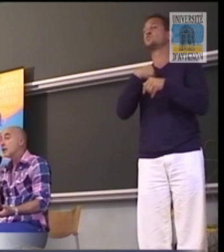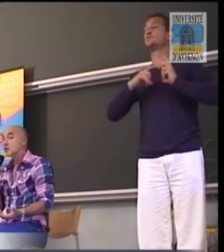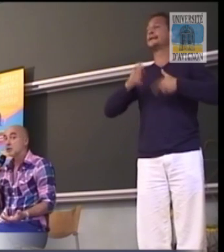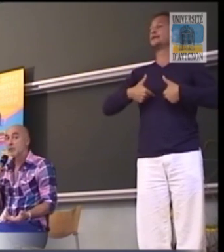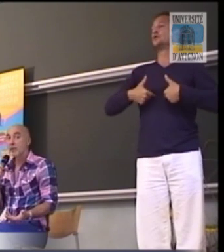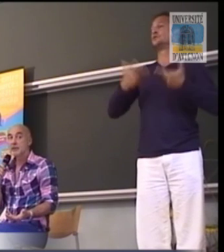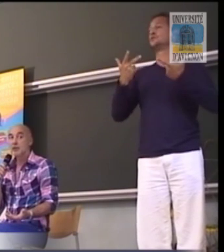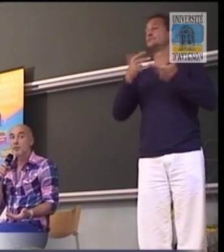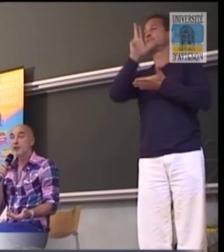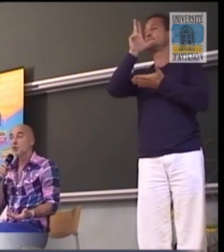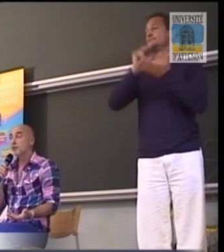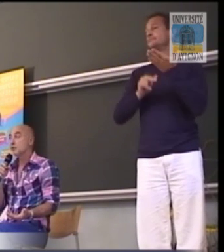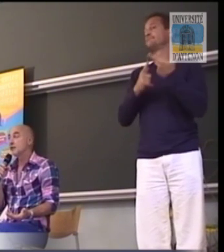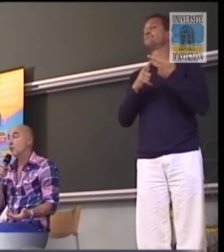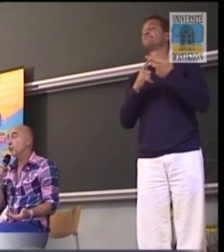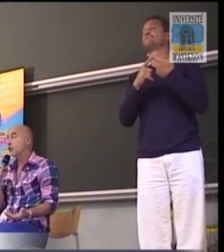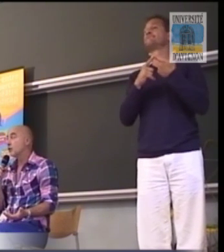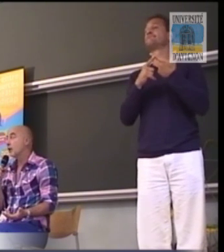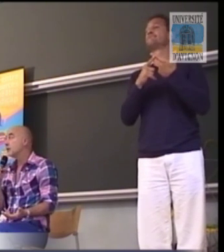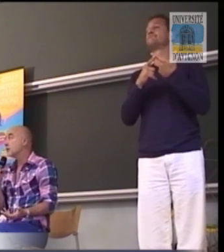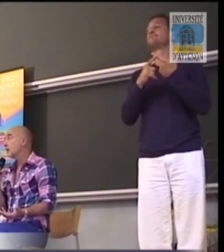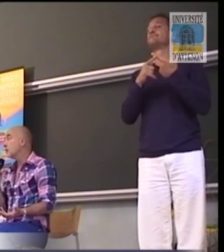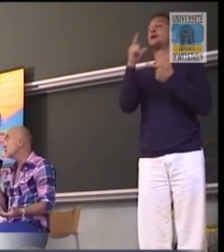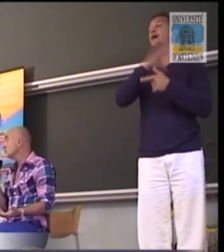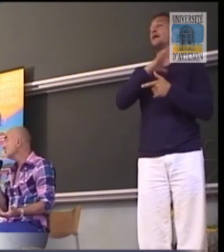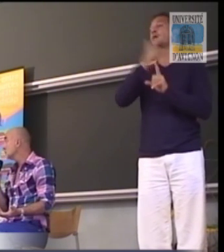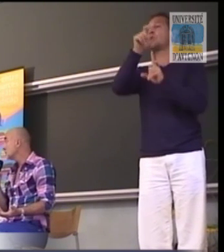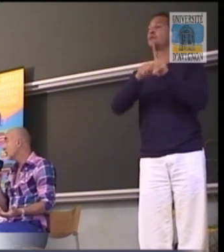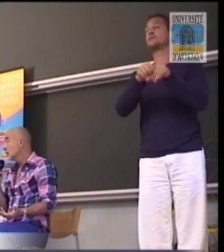voit des tas de gens qui pratiquent le piano parce que c'est moins brillant que la batterie à la